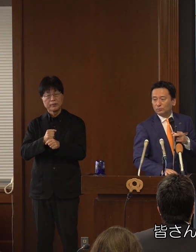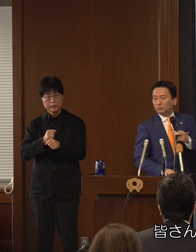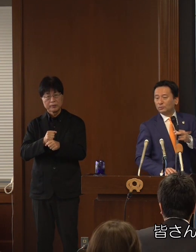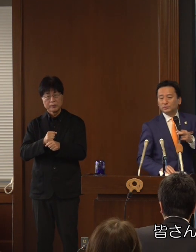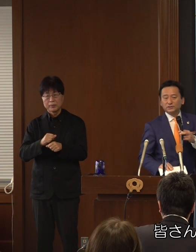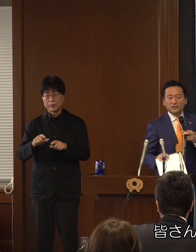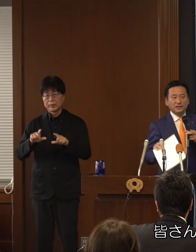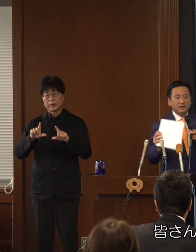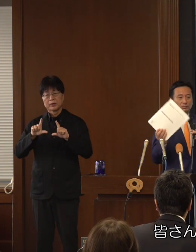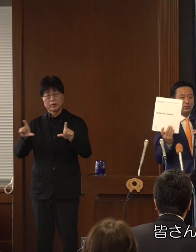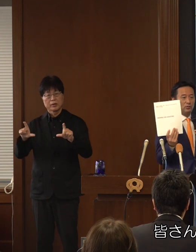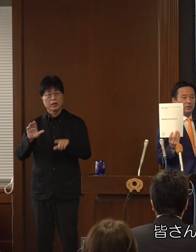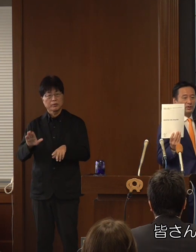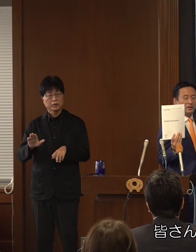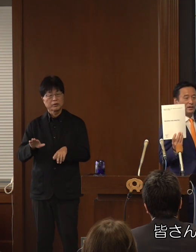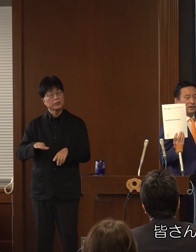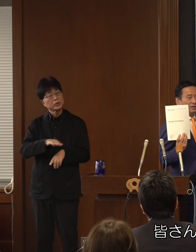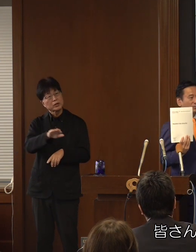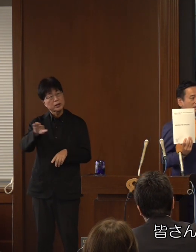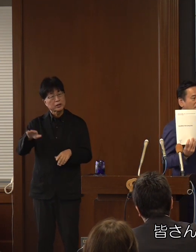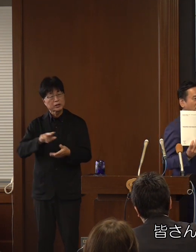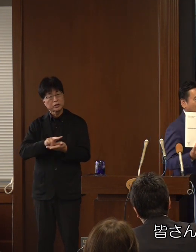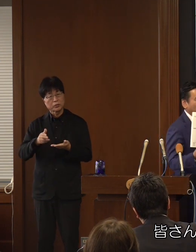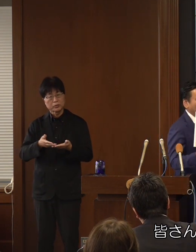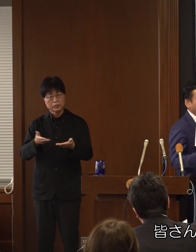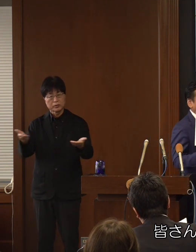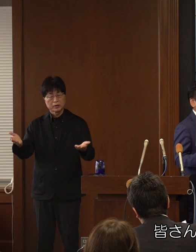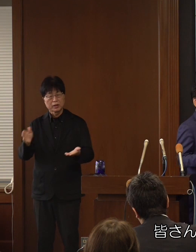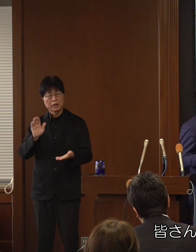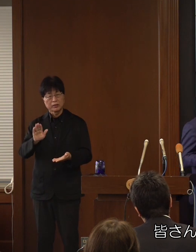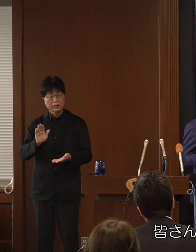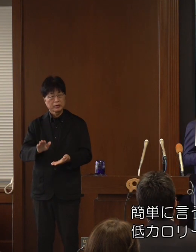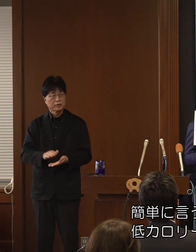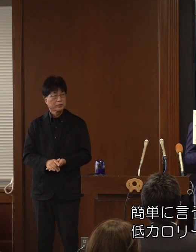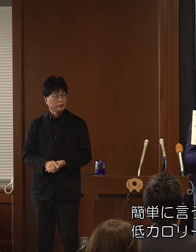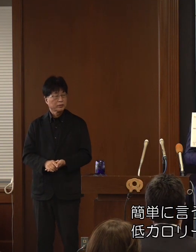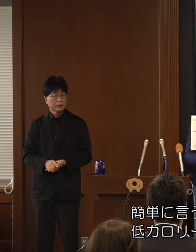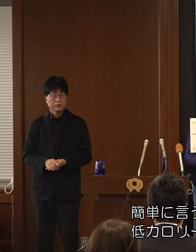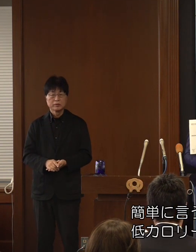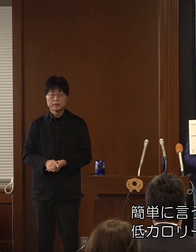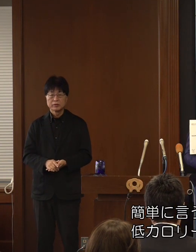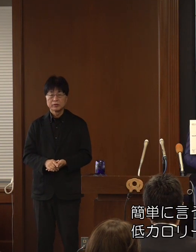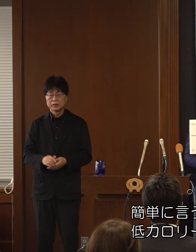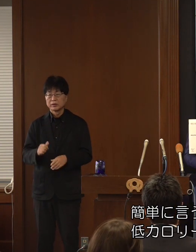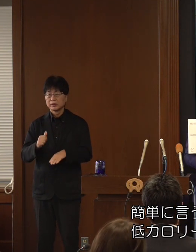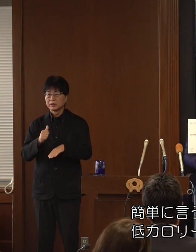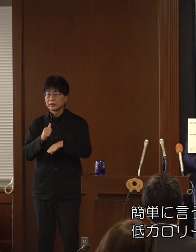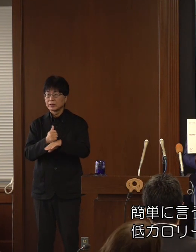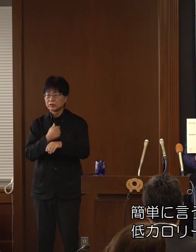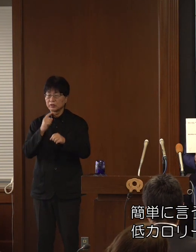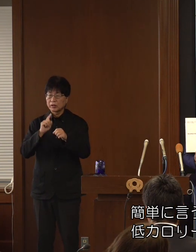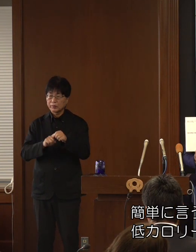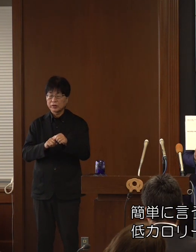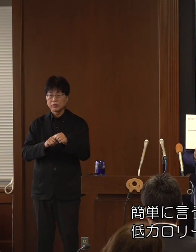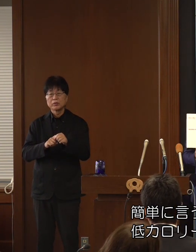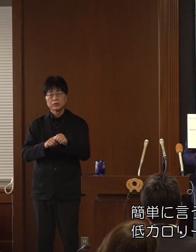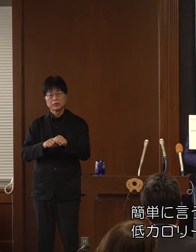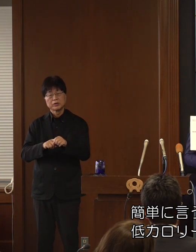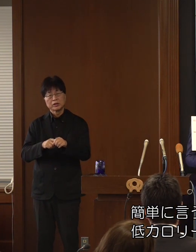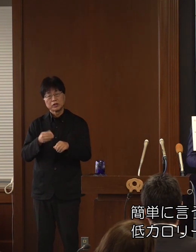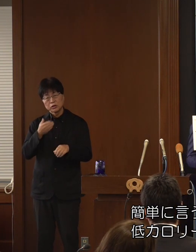の責任もあります。簡単に言うとアスリート用なので、